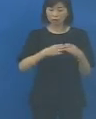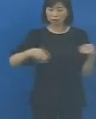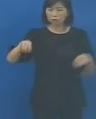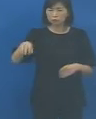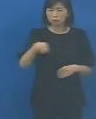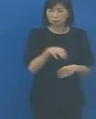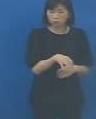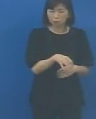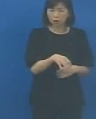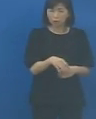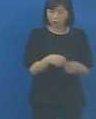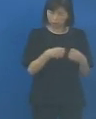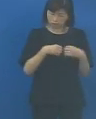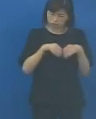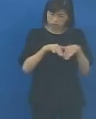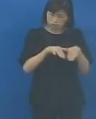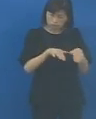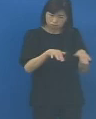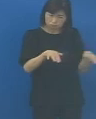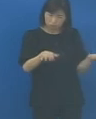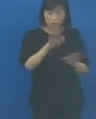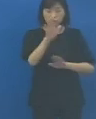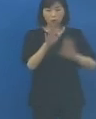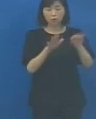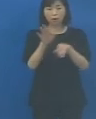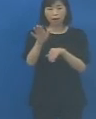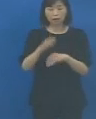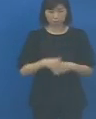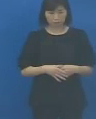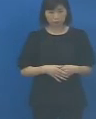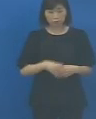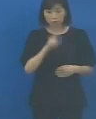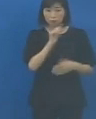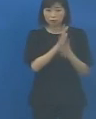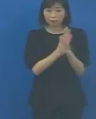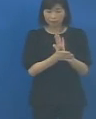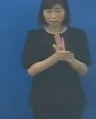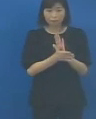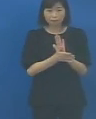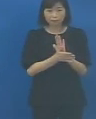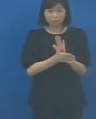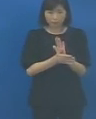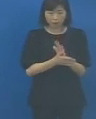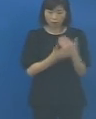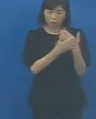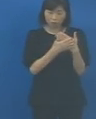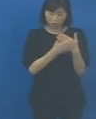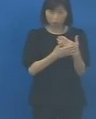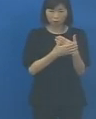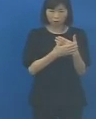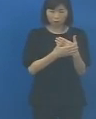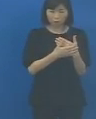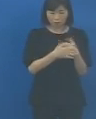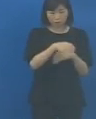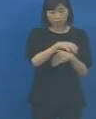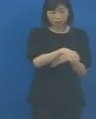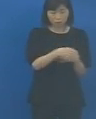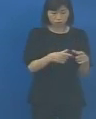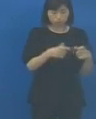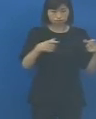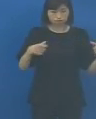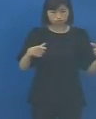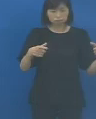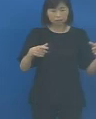でも急増状態でございますので、本県も同じような、状況があっても、それを乗り越えていける